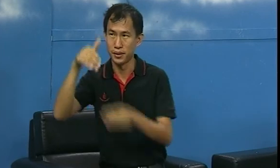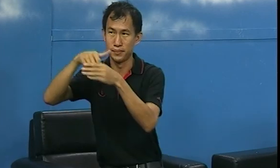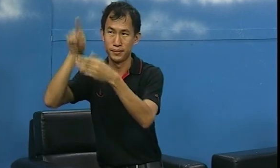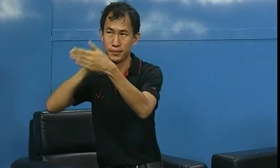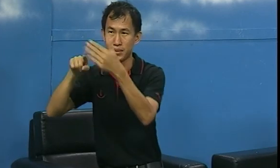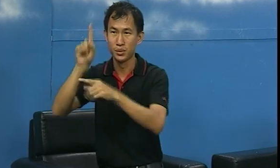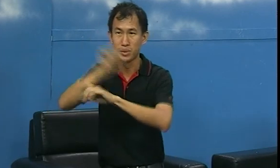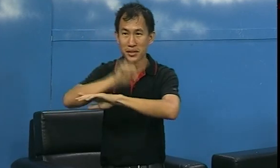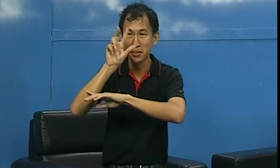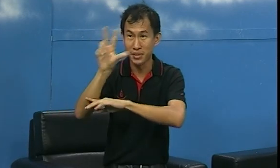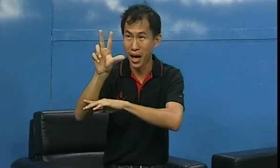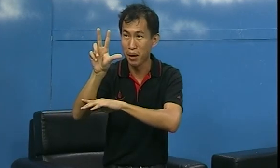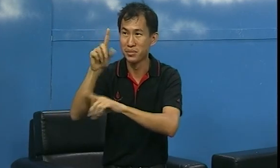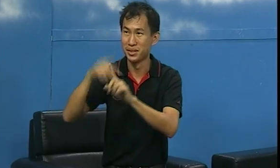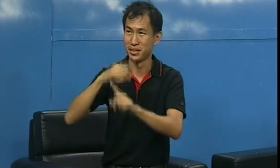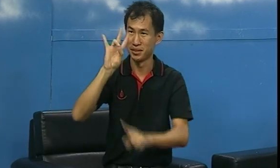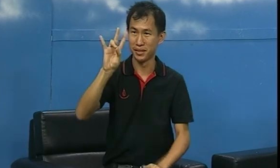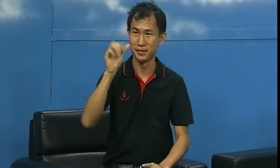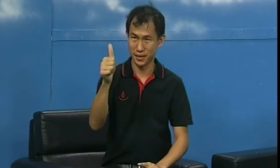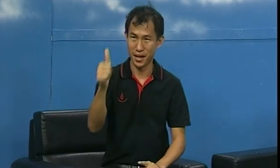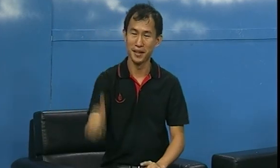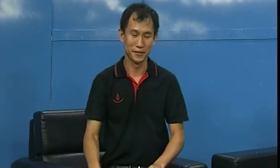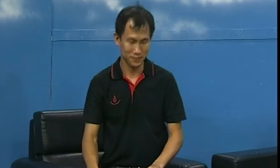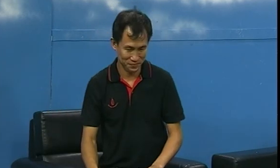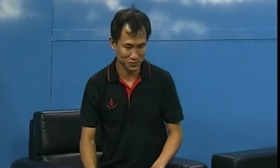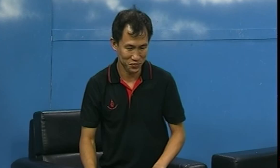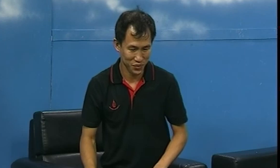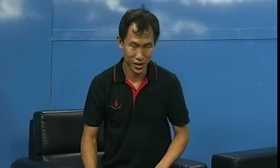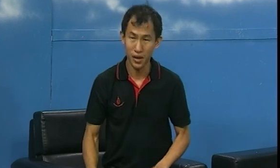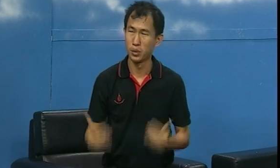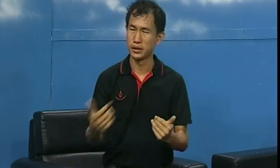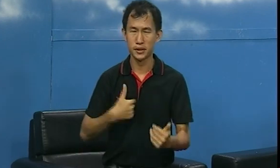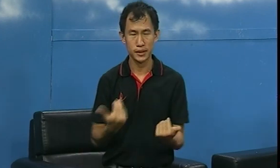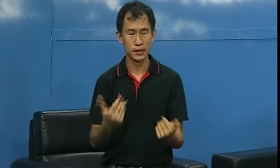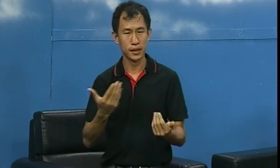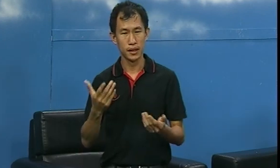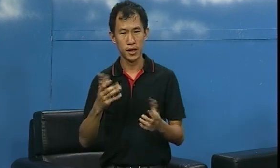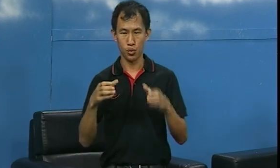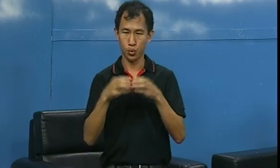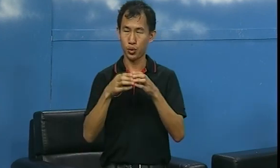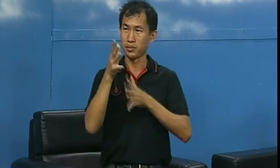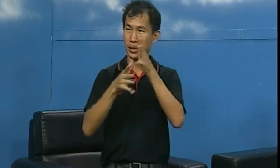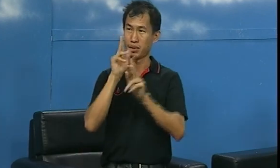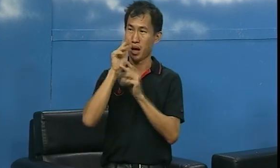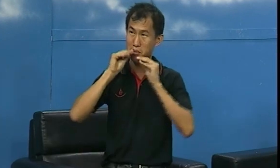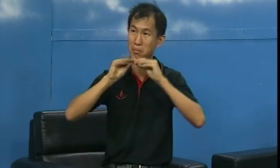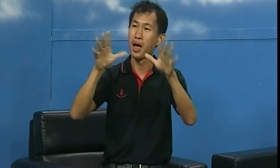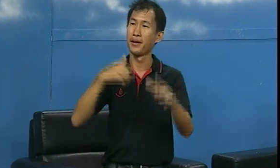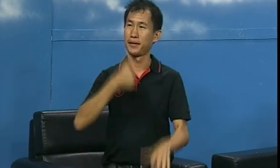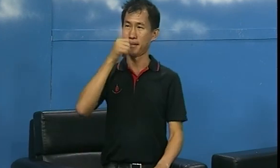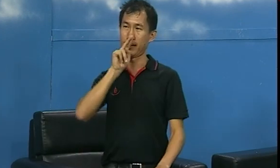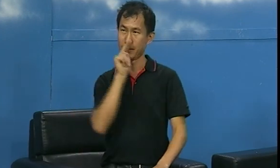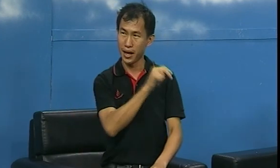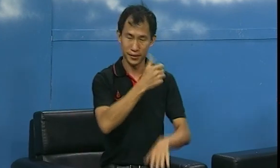ามีอะไรบ้าง เพื่อจะได้กใช้ในการตัดสนใจเลือกตั้งในวันที่ 3 เดกระ låกดาคมนะครั